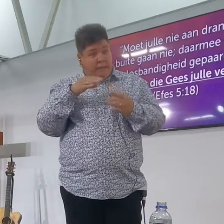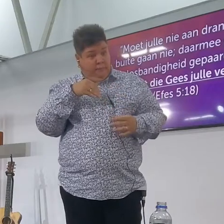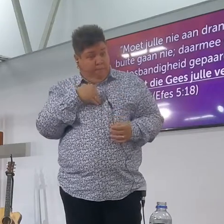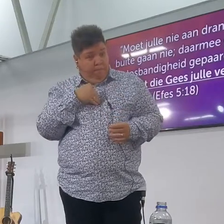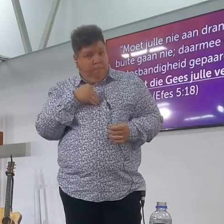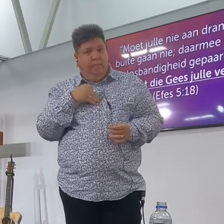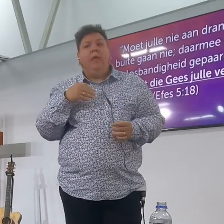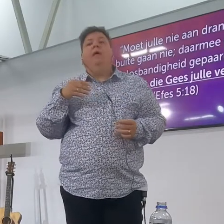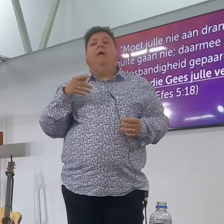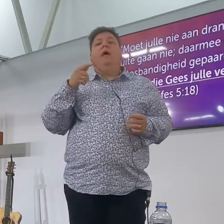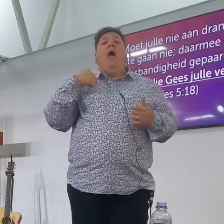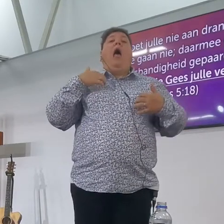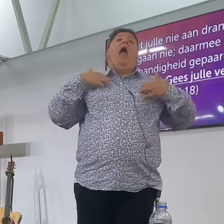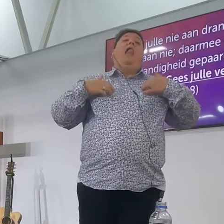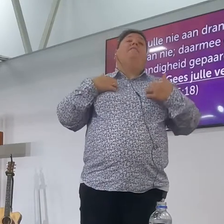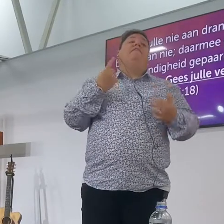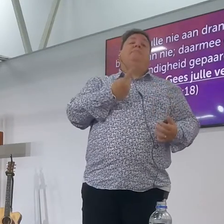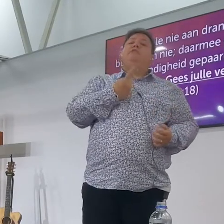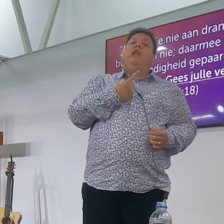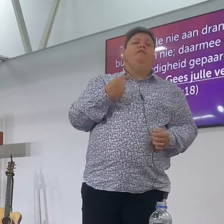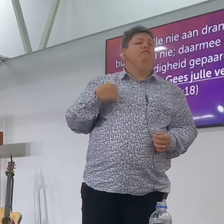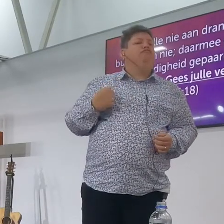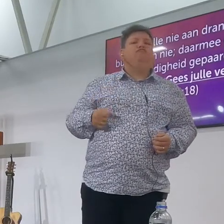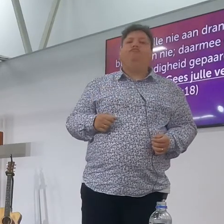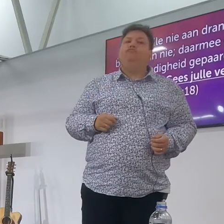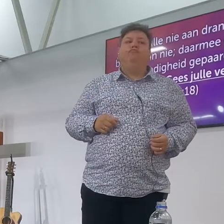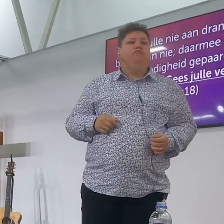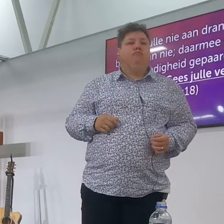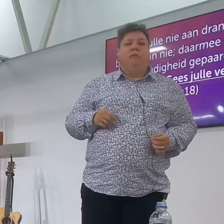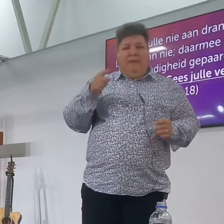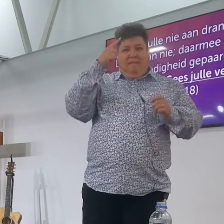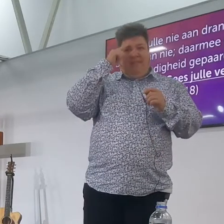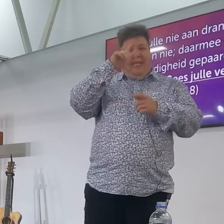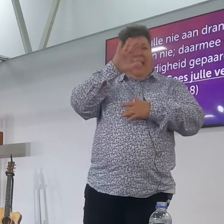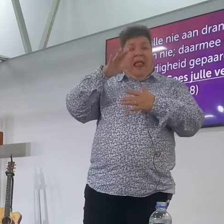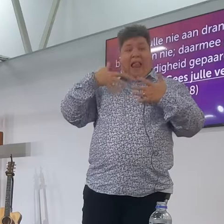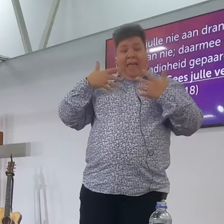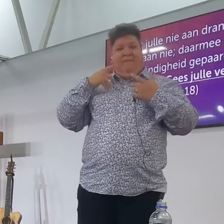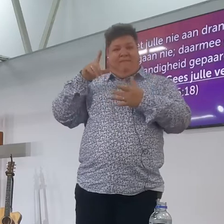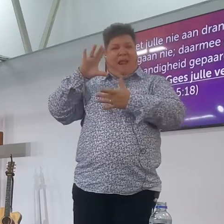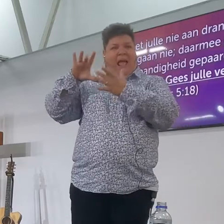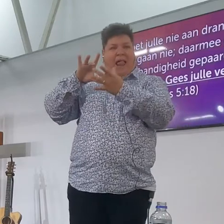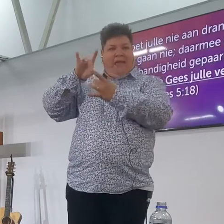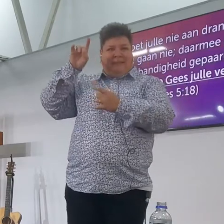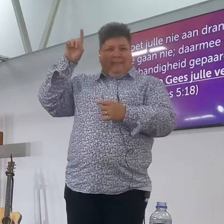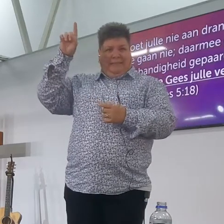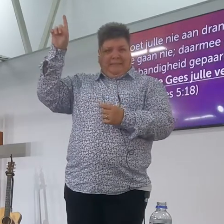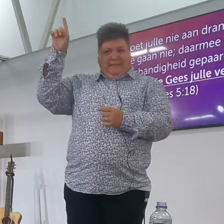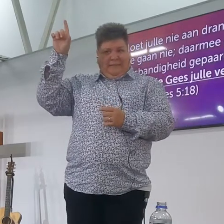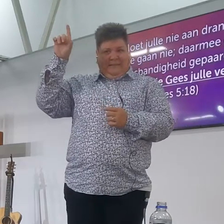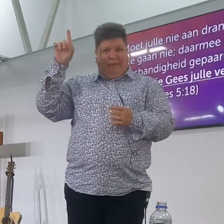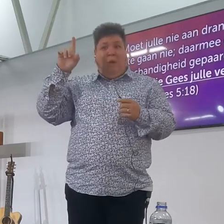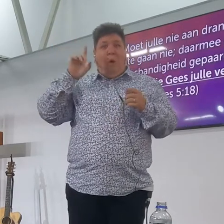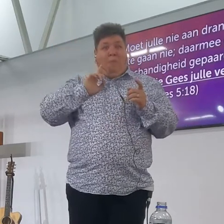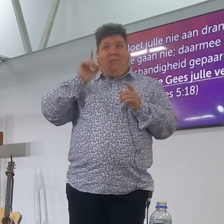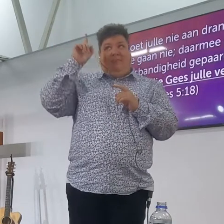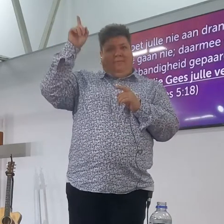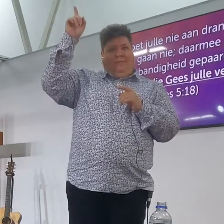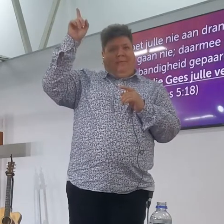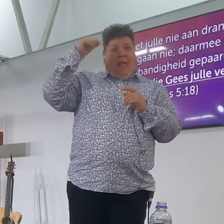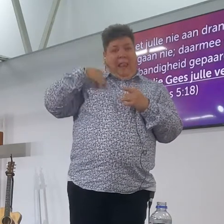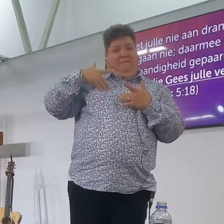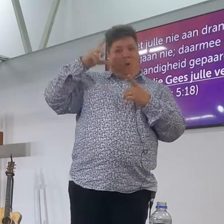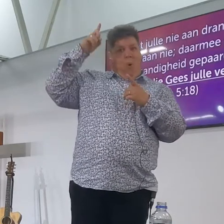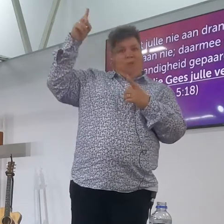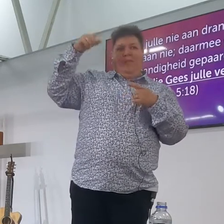beteken, ek gaan nie meer lewe vir myself nie. Het julle daai, lei daai klokkie vir julle. Ek gaan nie meer lewe vir myself nie. Wat vir my belangrik is, gaan